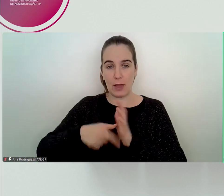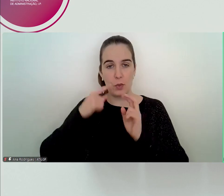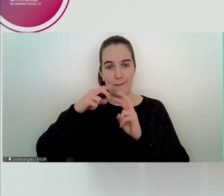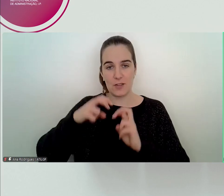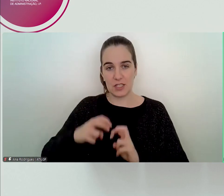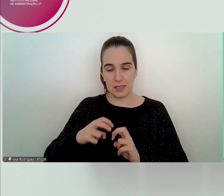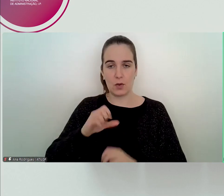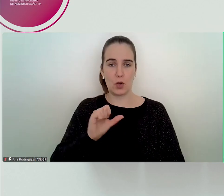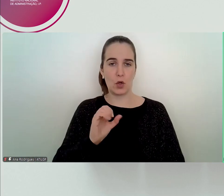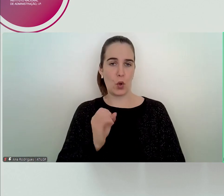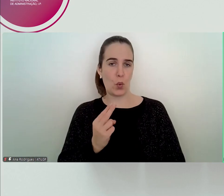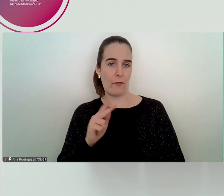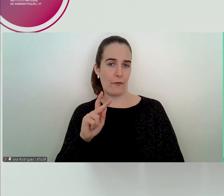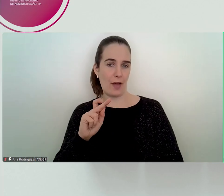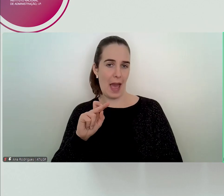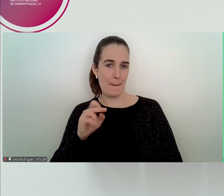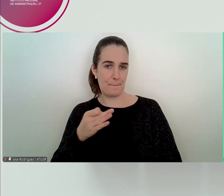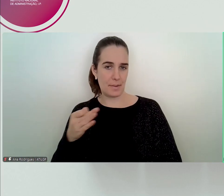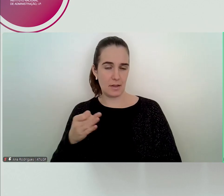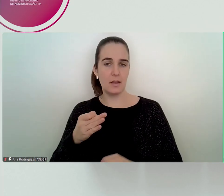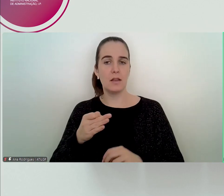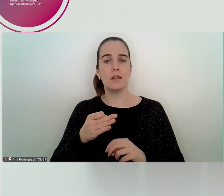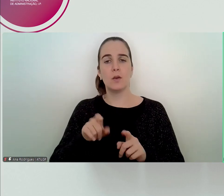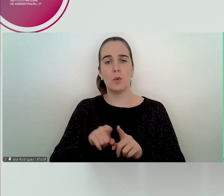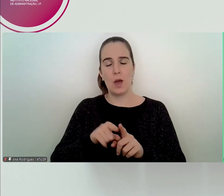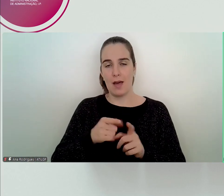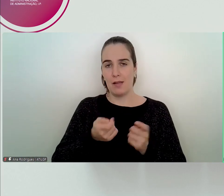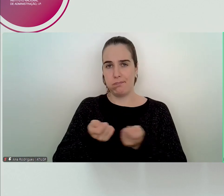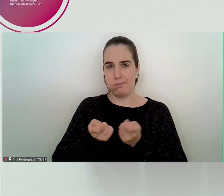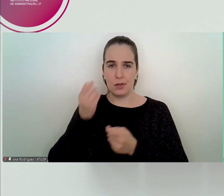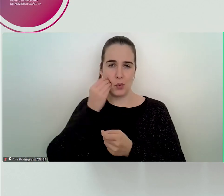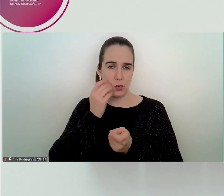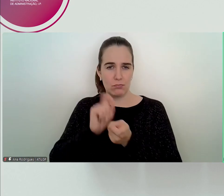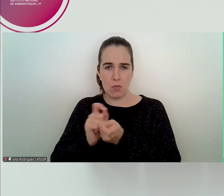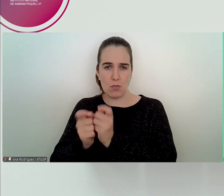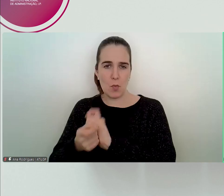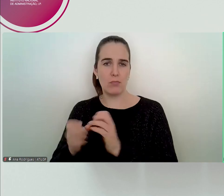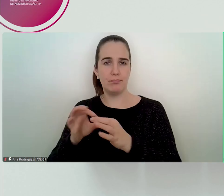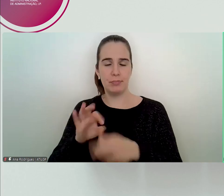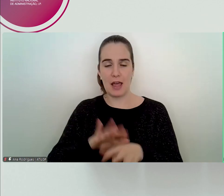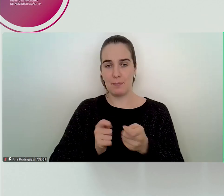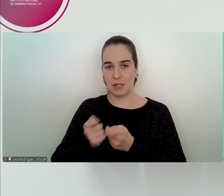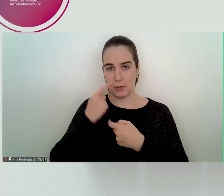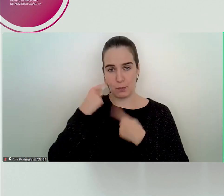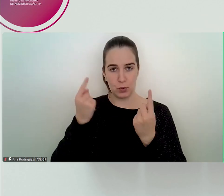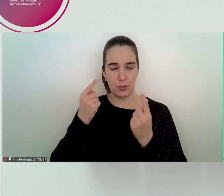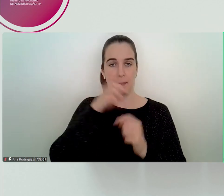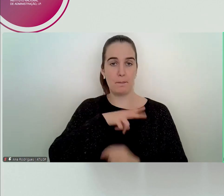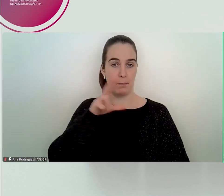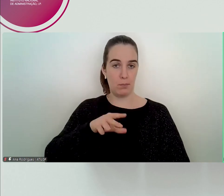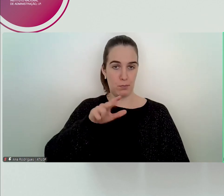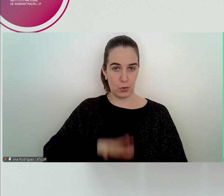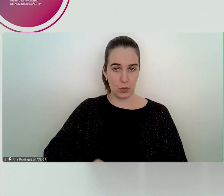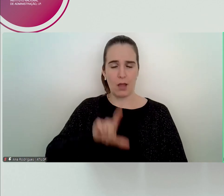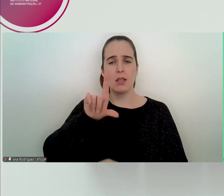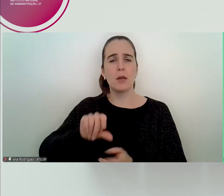investigação GovAP, Governação, Inovação e Arranjos Institucionais na Administração Pública Portuguesa, para além de um conjunto de outros projetos que